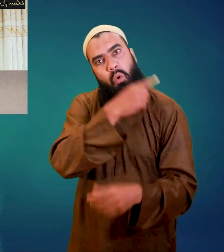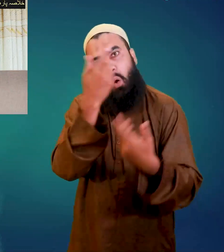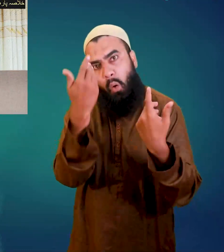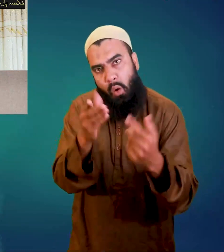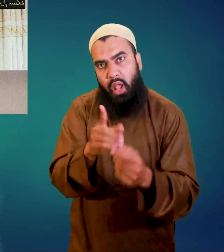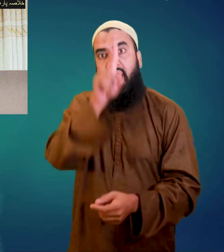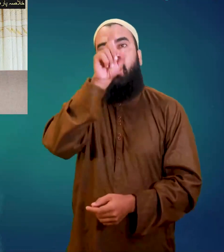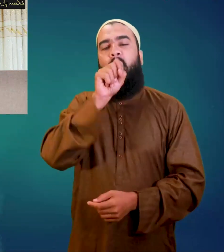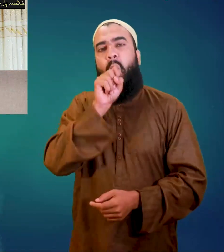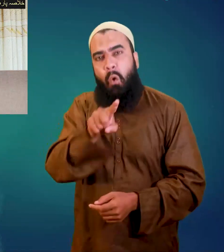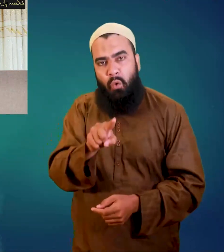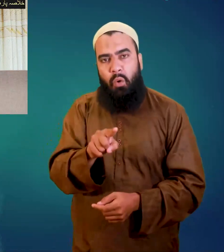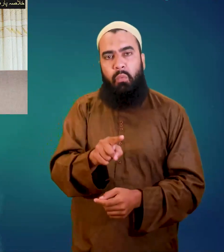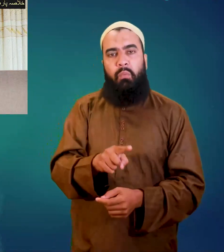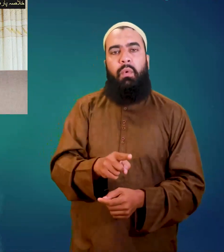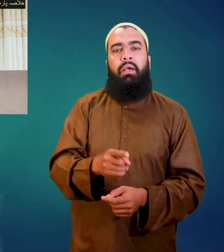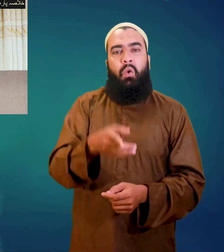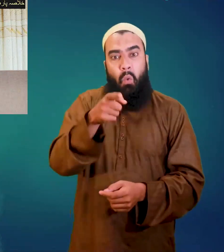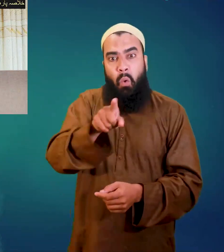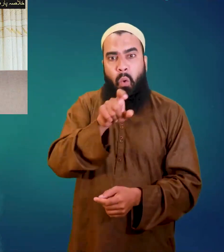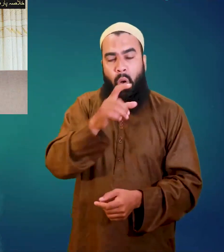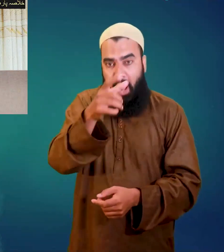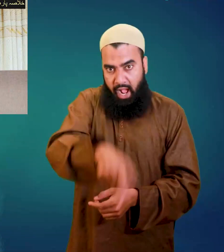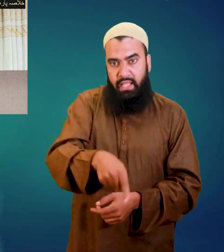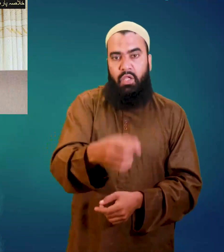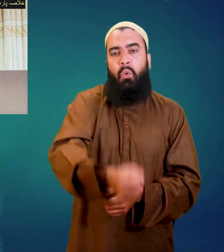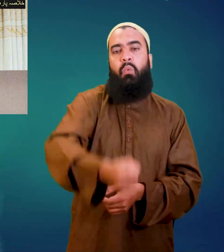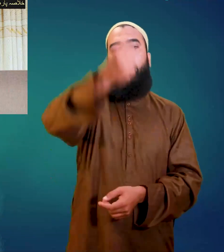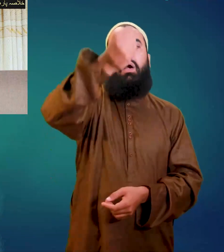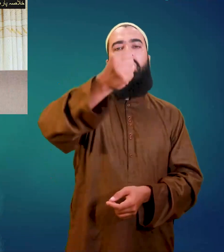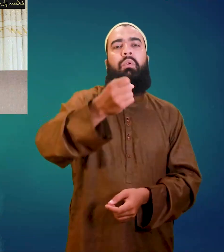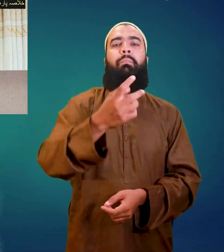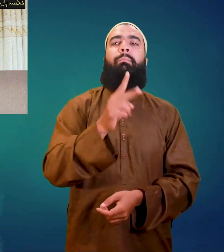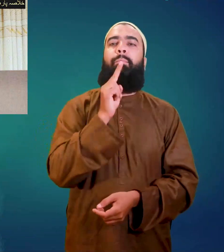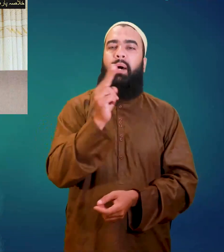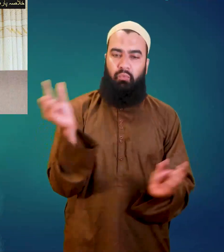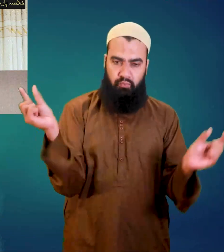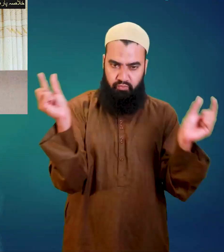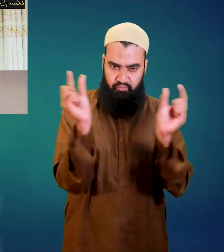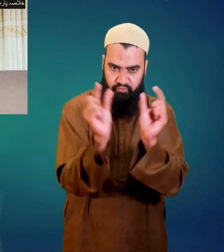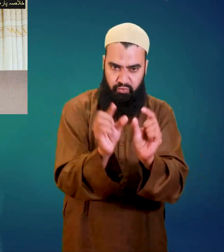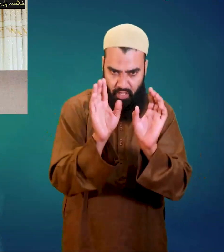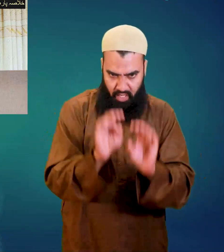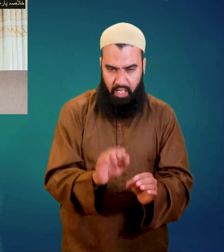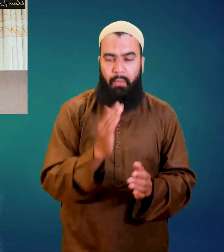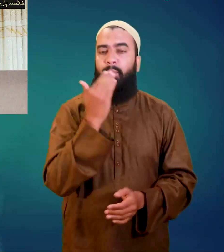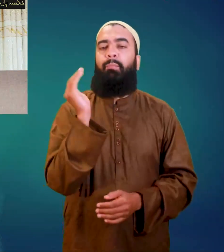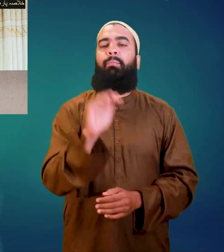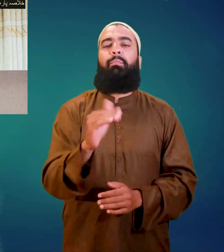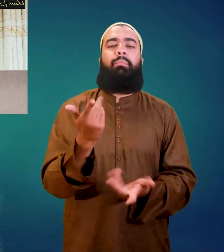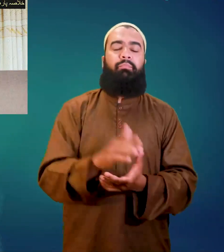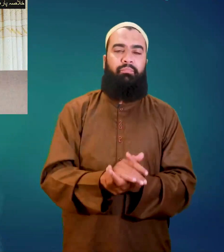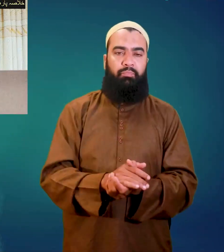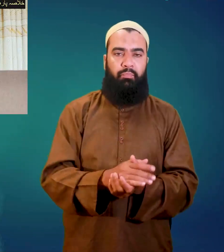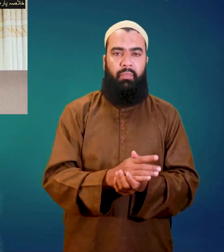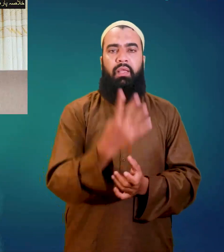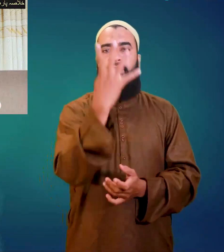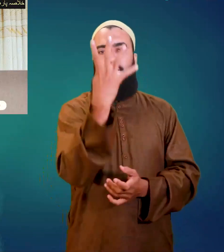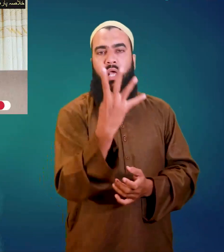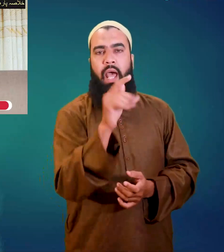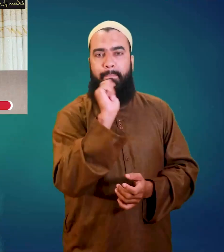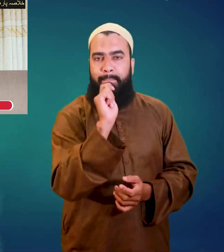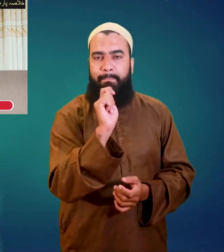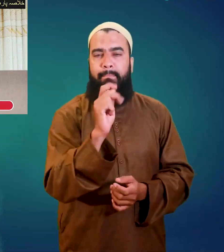کی سزا اور اس کا طریقہ کار خود متعین فرما دیا ہے۔ اسلام میں متعین